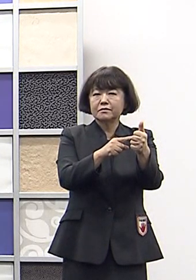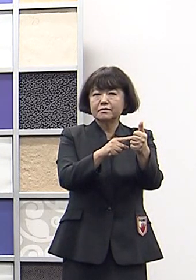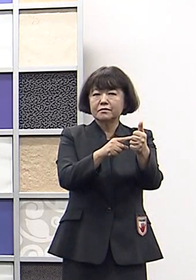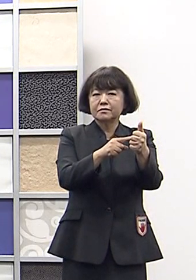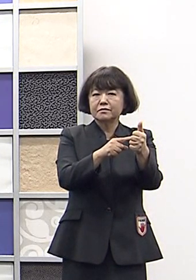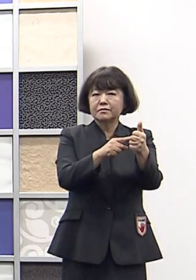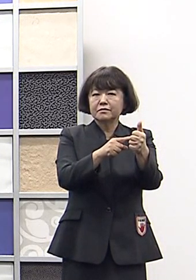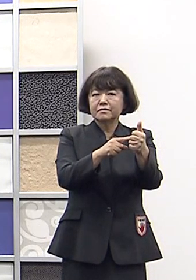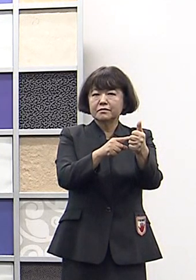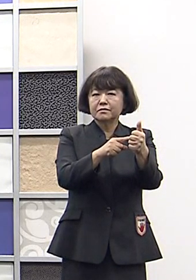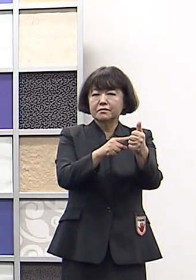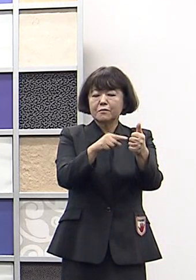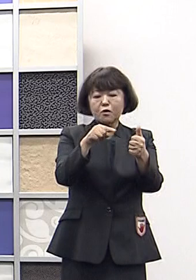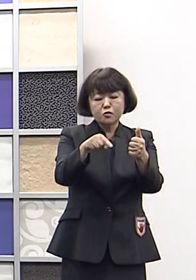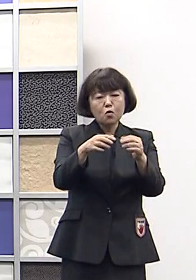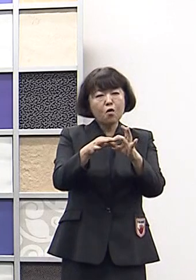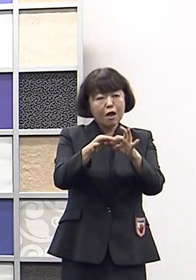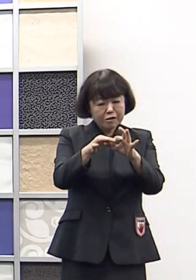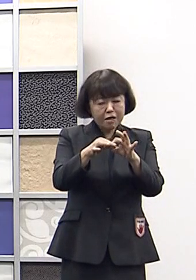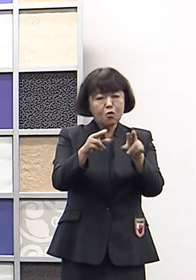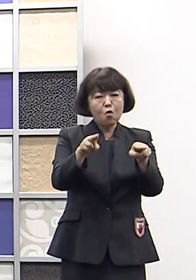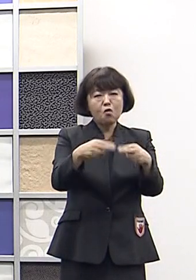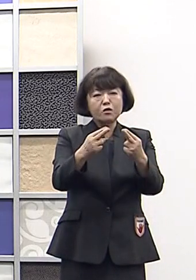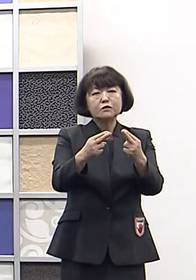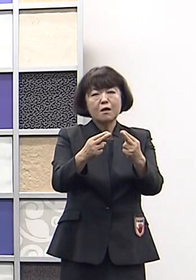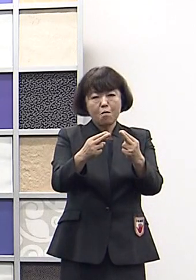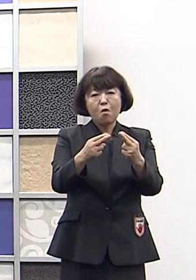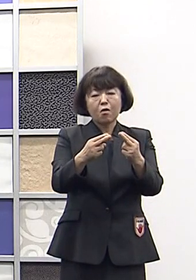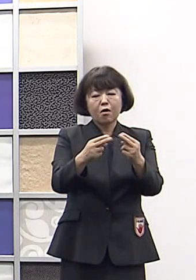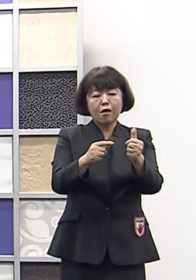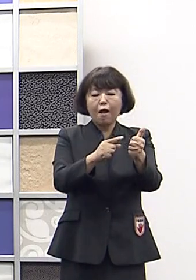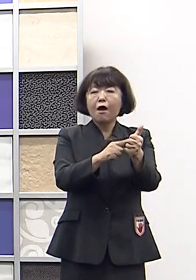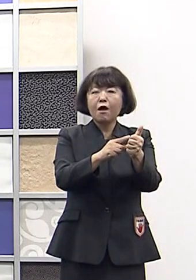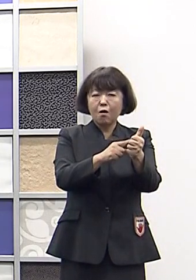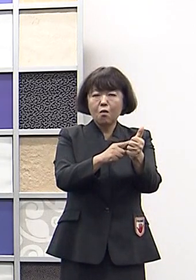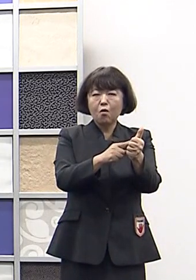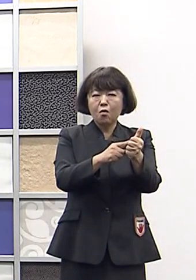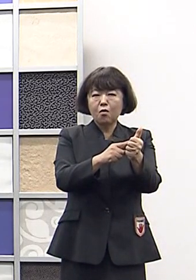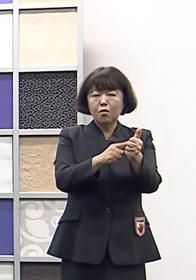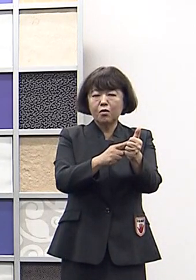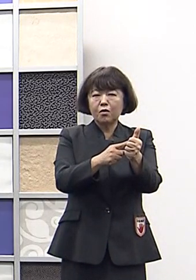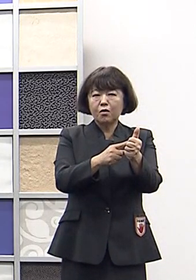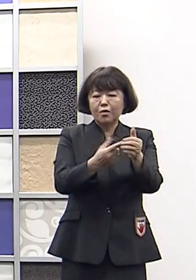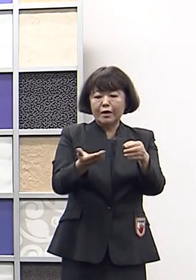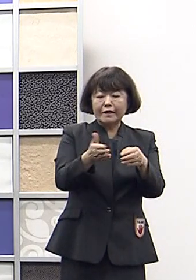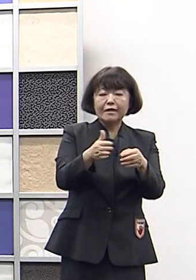この分野の、専門家を入れ、要はその、